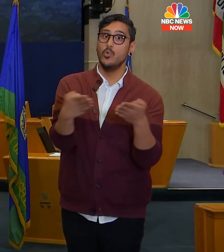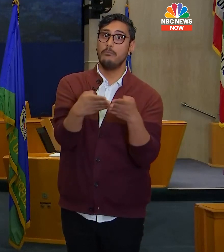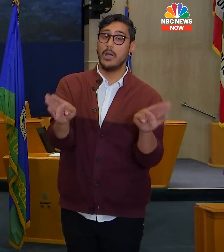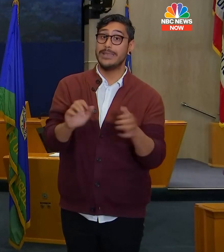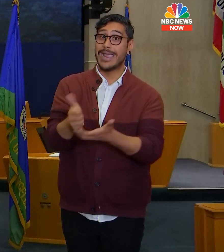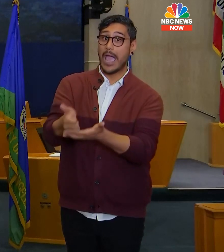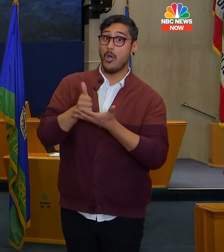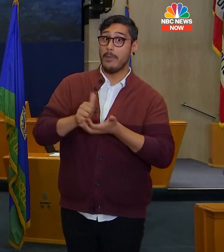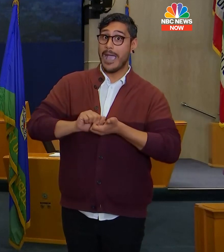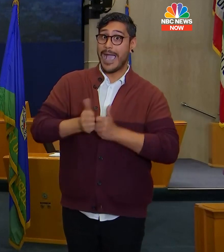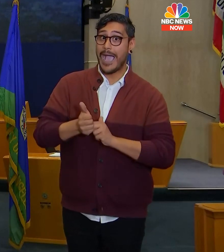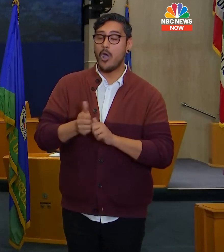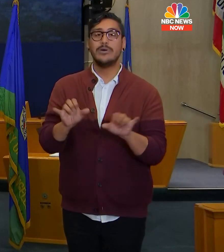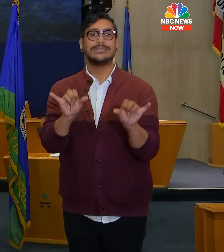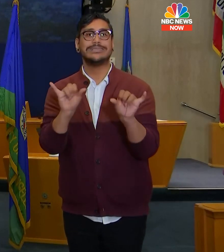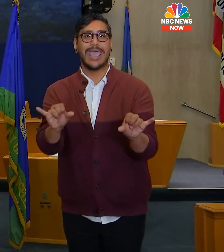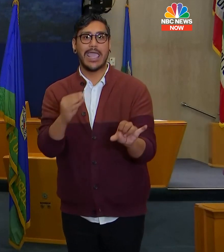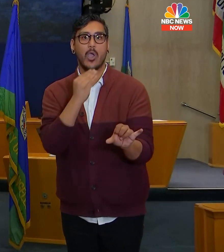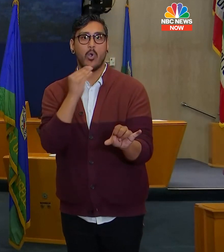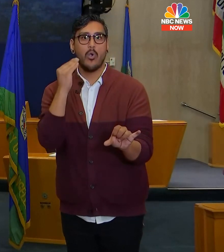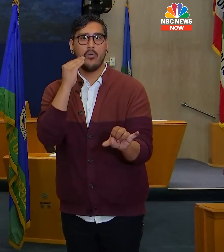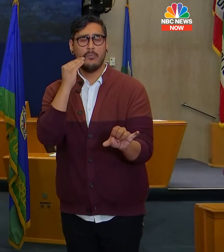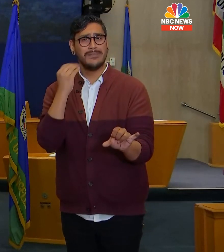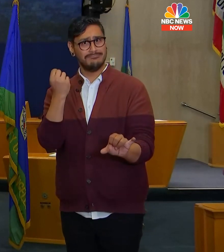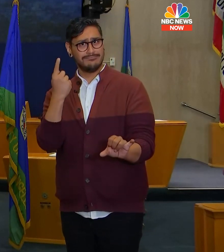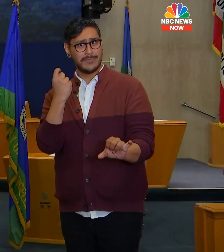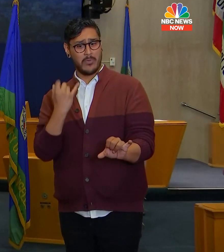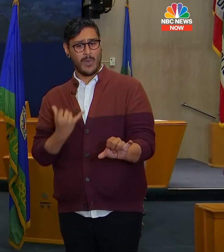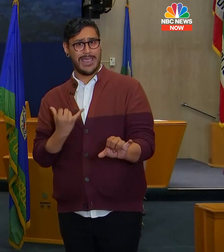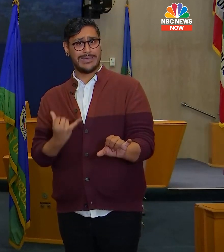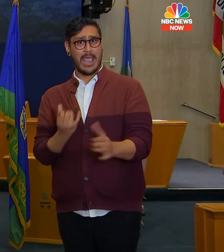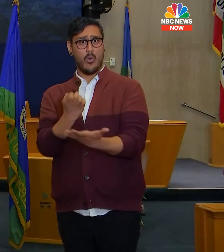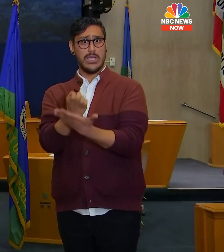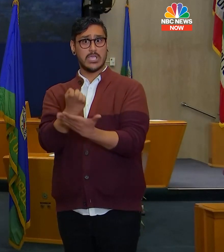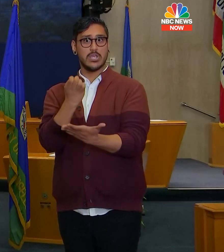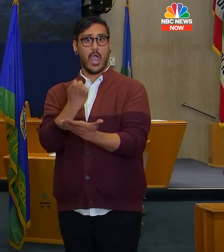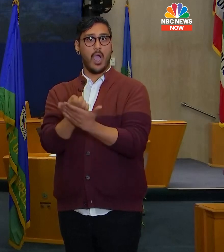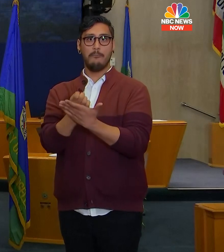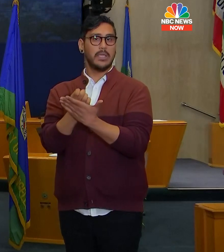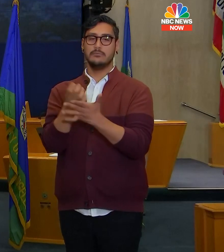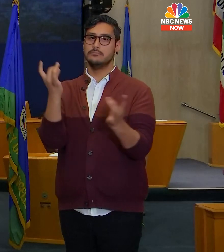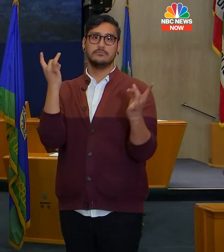casas. Sabemos que la crisis económica que nos va a llegar es muy